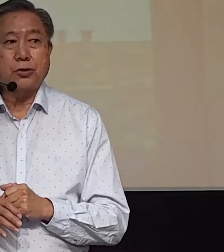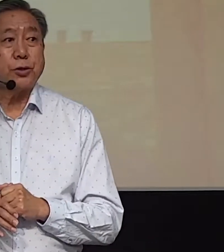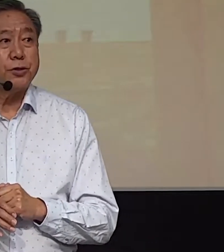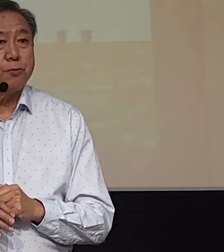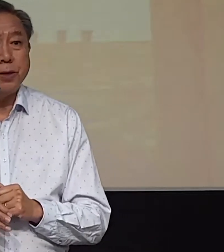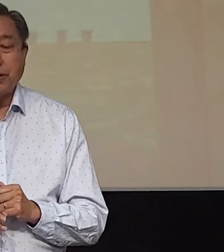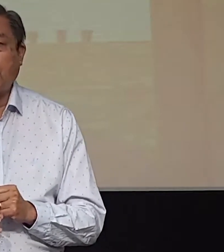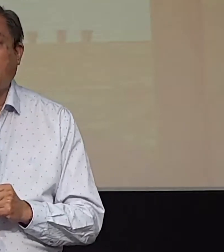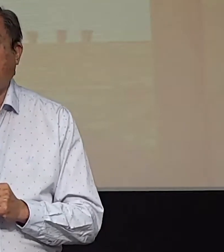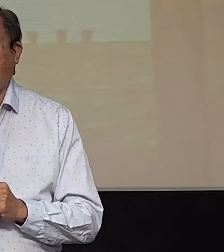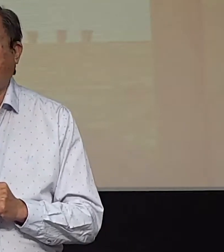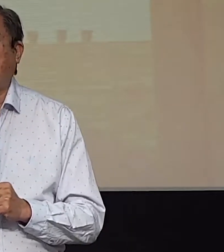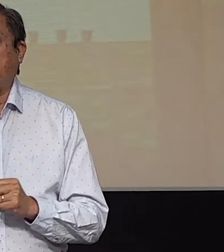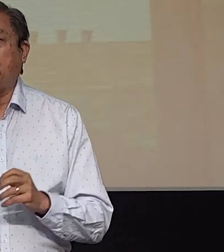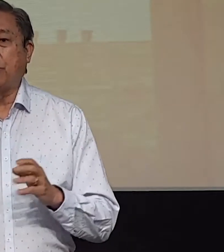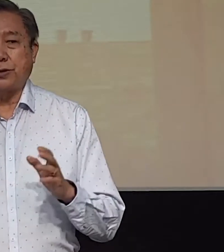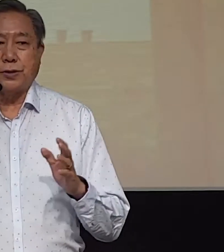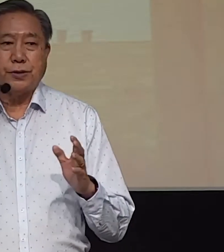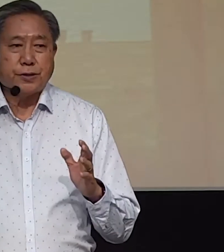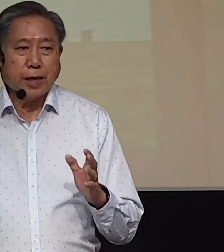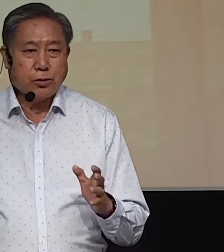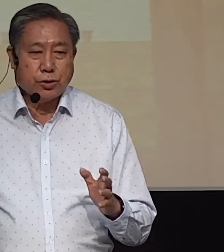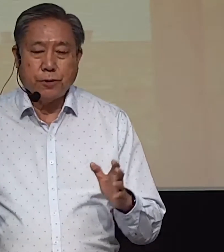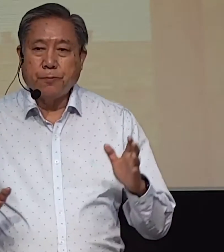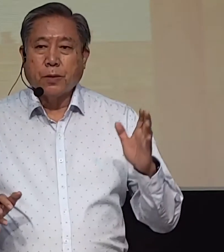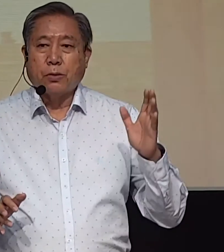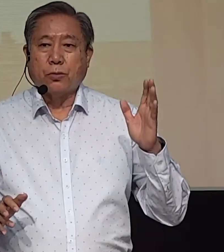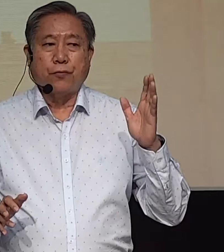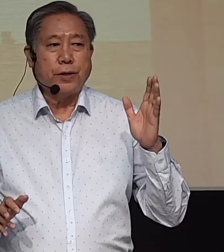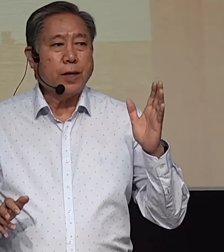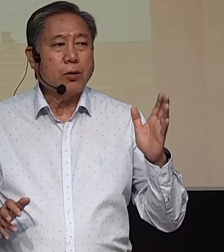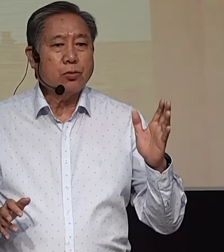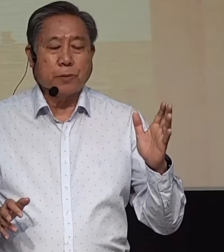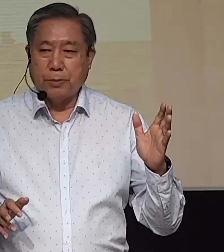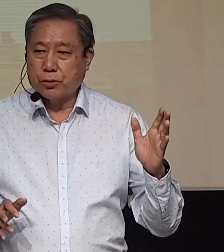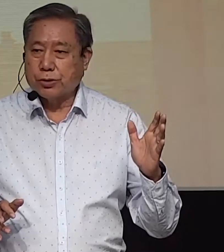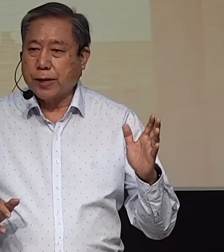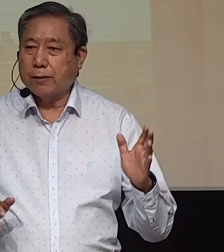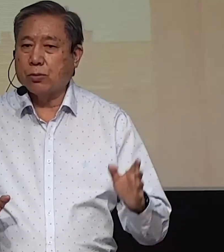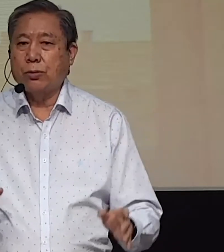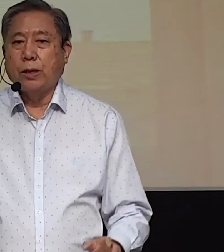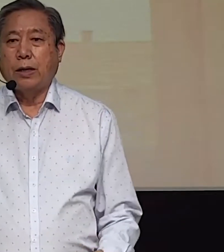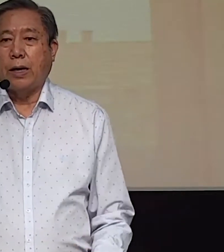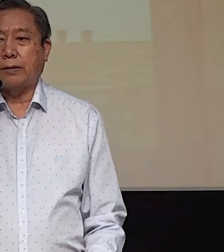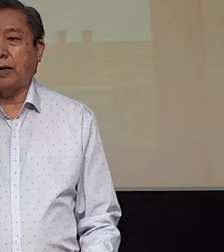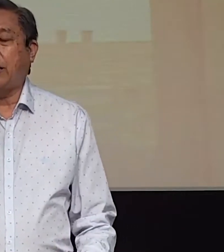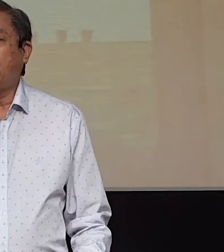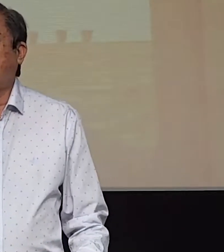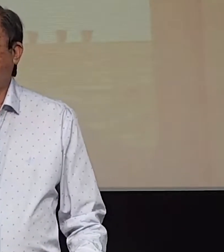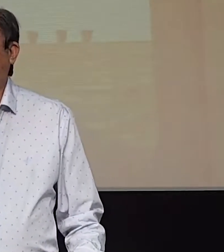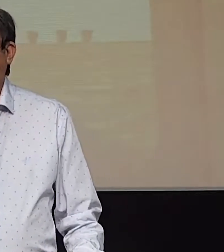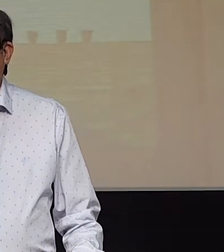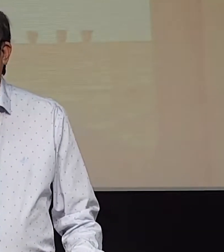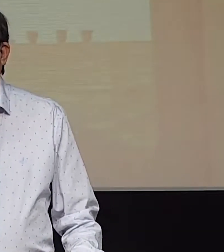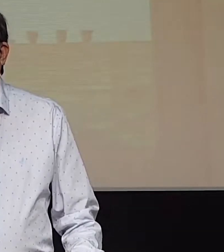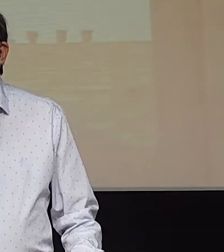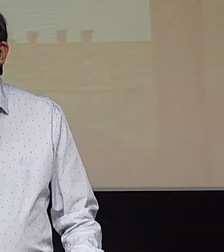A igreja em Esmirna é um período que se estende do final do primeiro século até